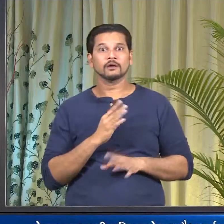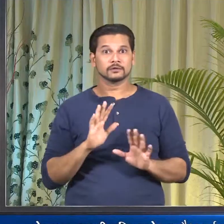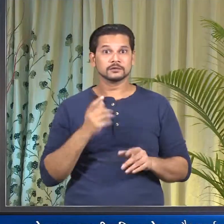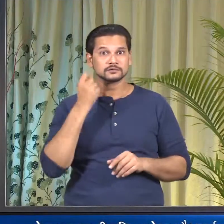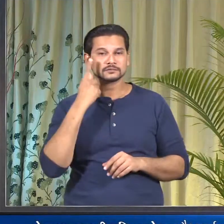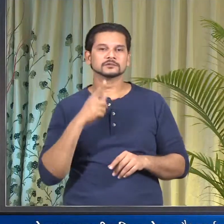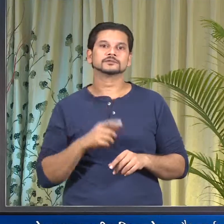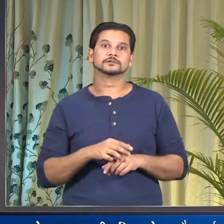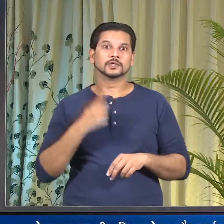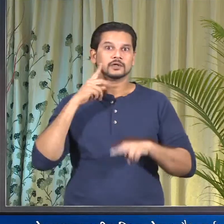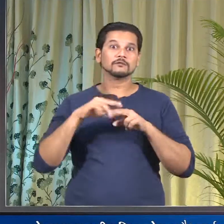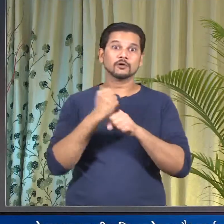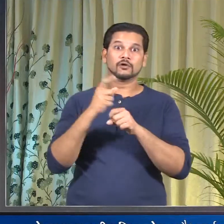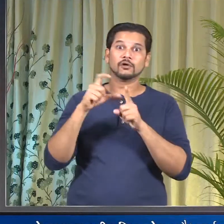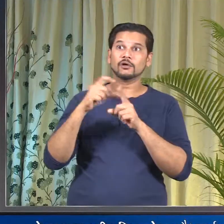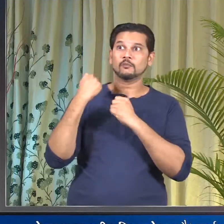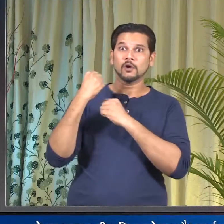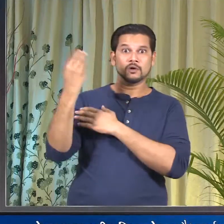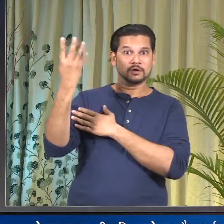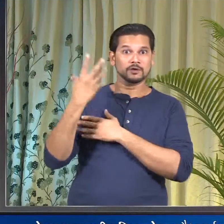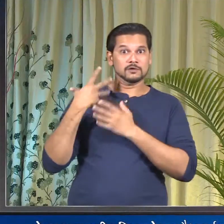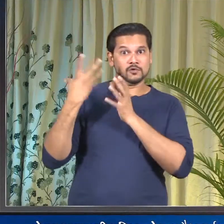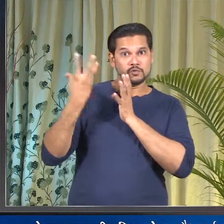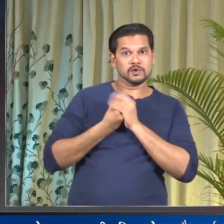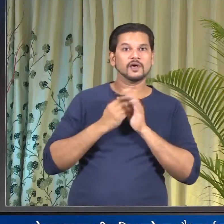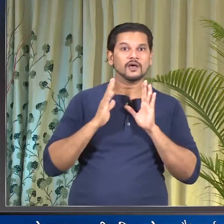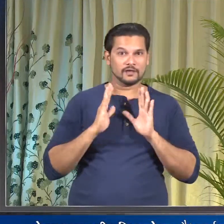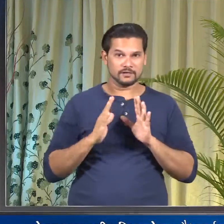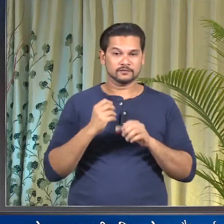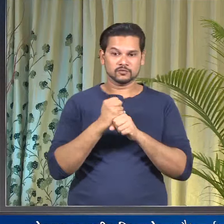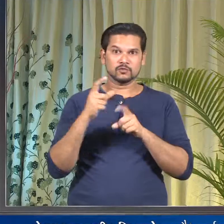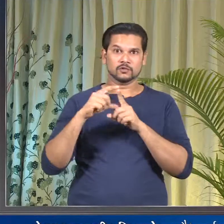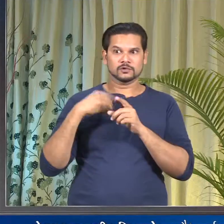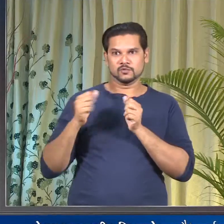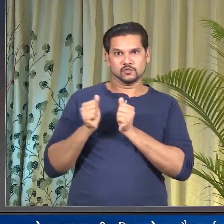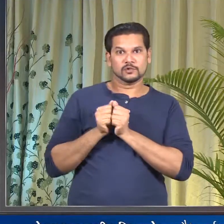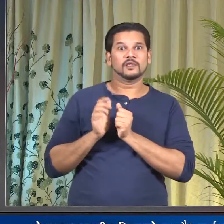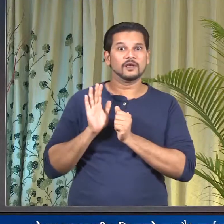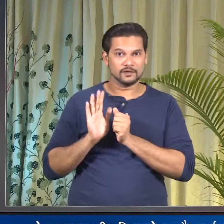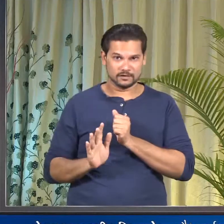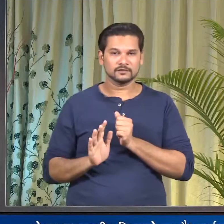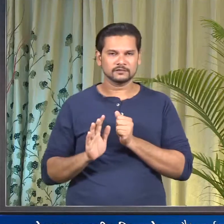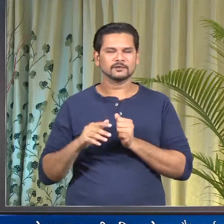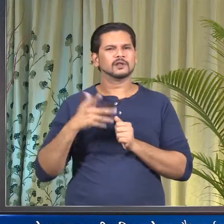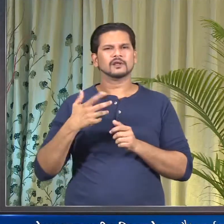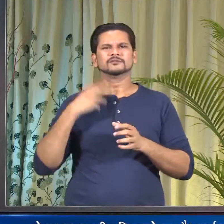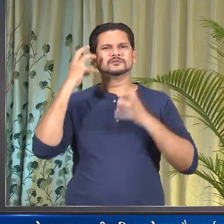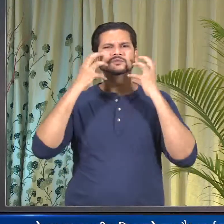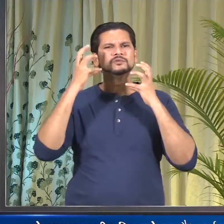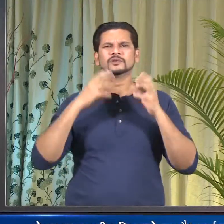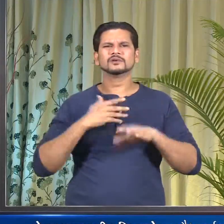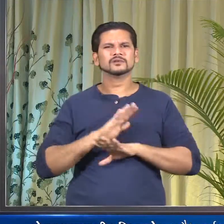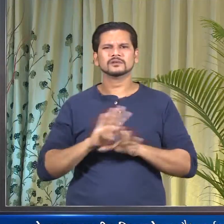तो जब भगवान की शक्ति हमारे साथ है, जब इश्वर हमारे साथ है, तो हम अपनी चिंताएं